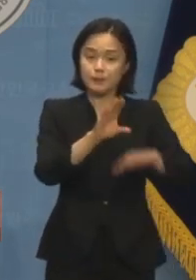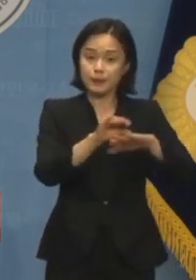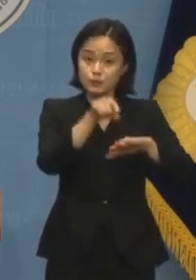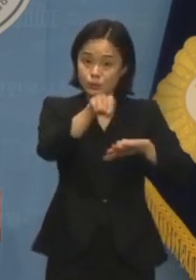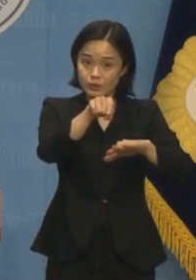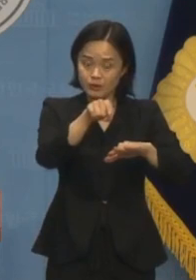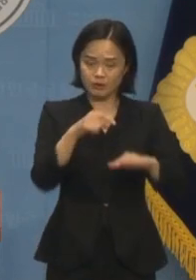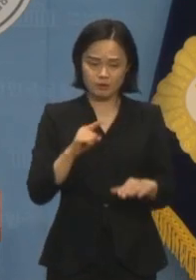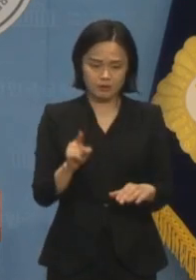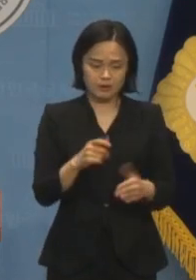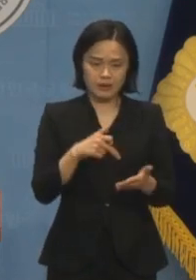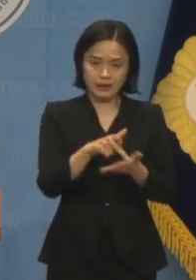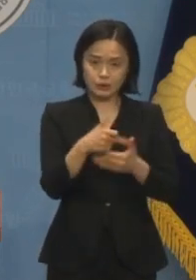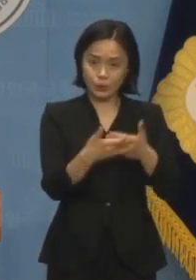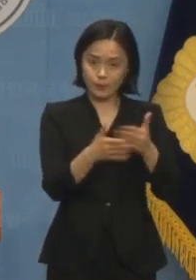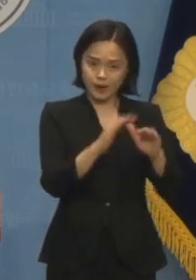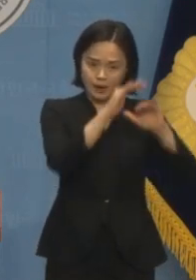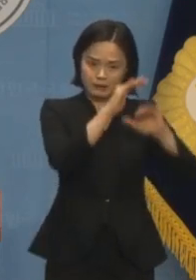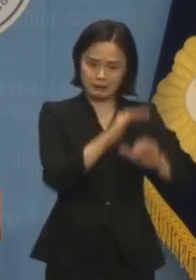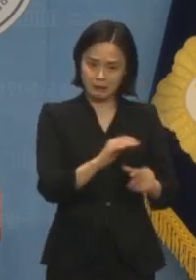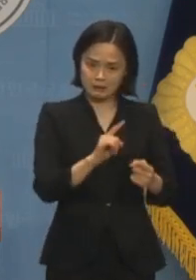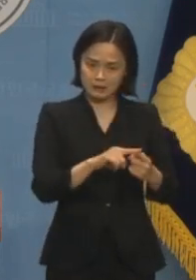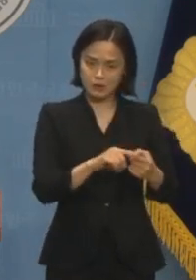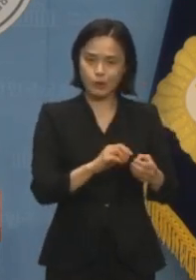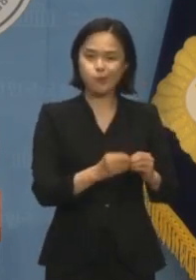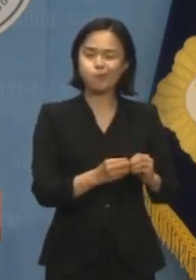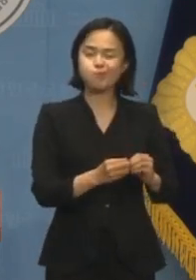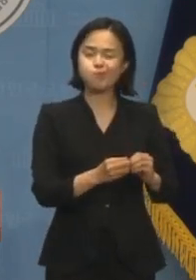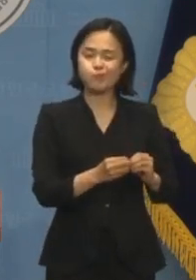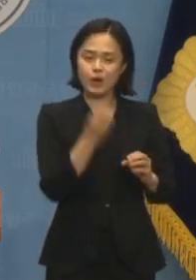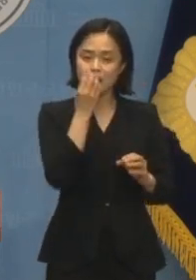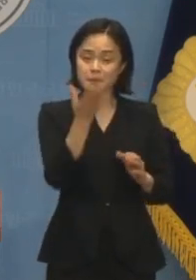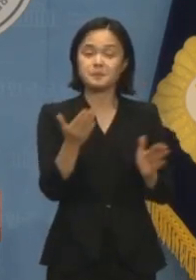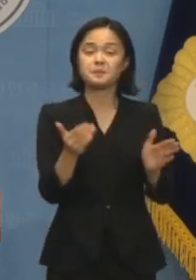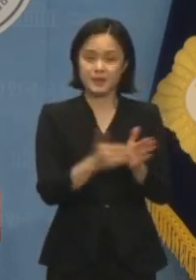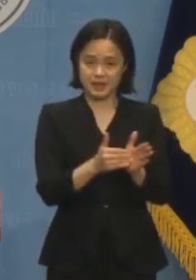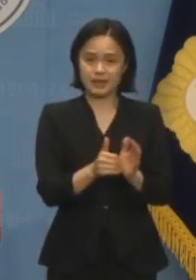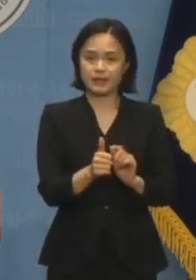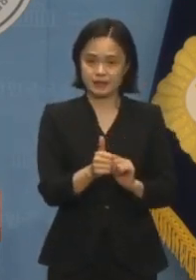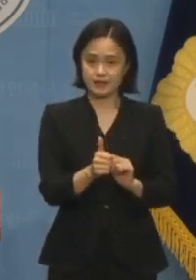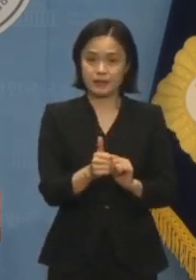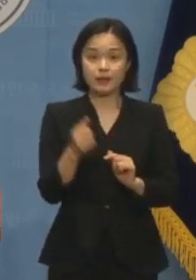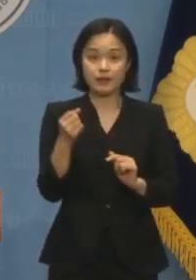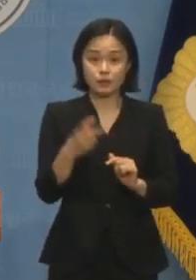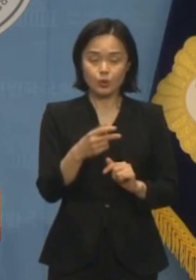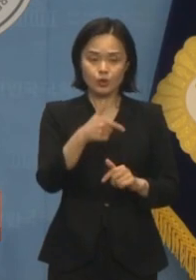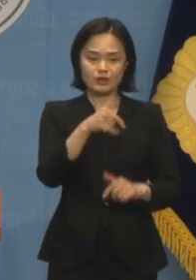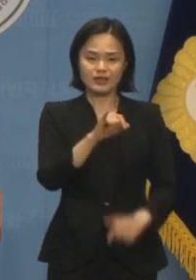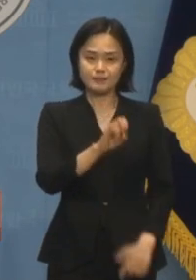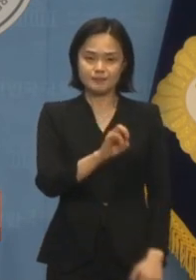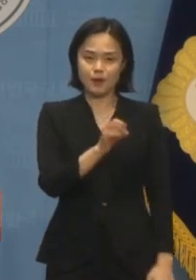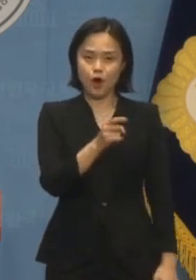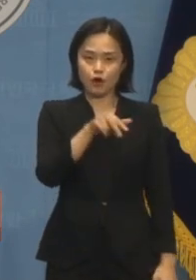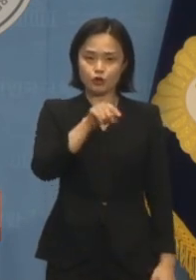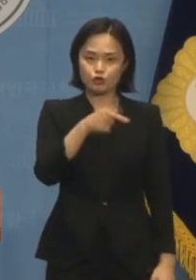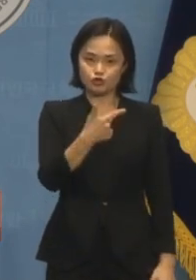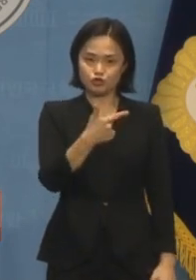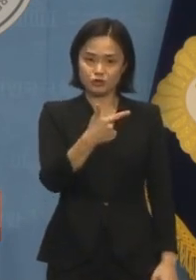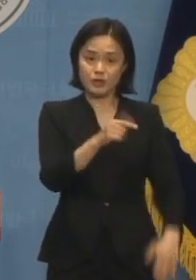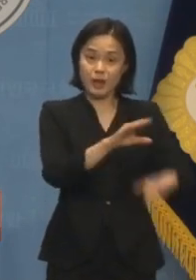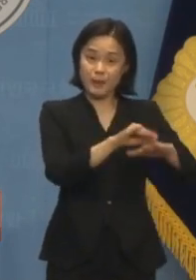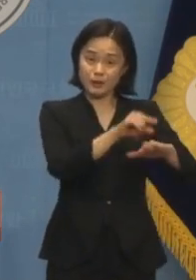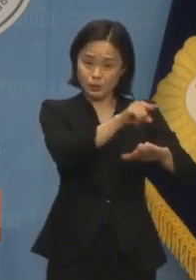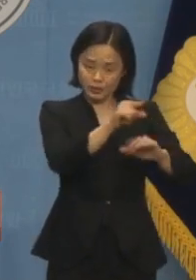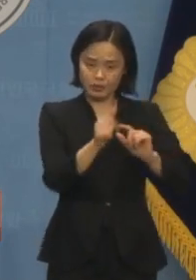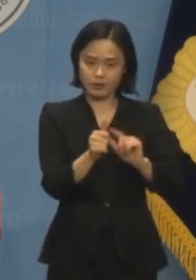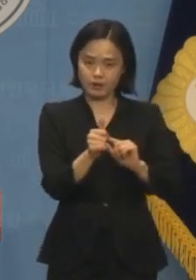합니다. 그리고 다음 날인 6월 26일 김어준의 뉴스공장에 출연하여 최혜병 특검법과